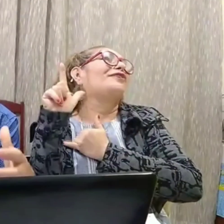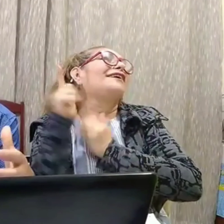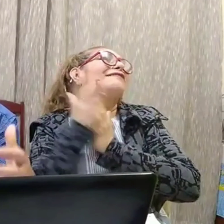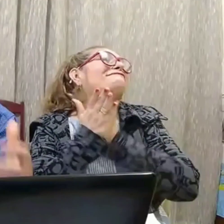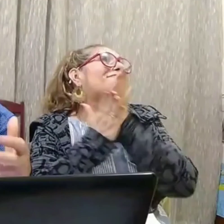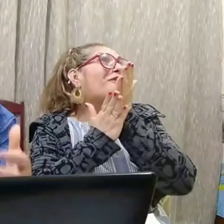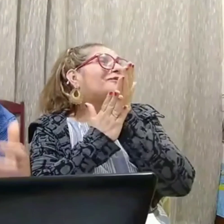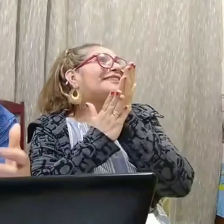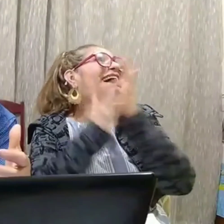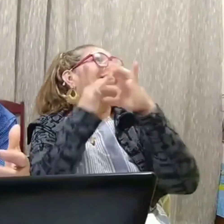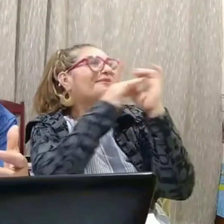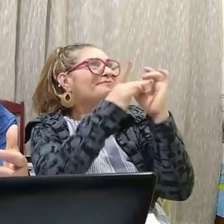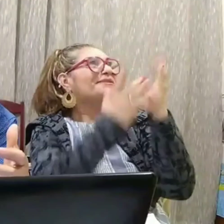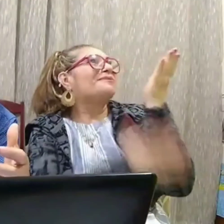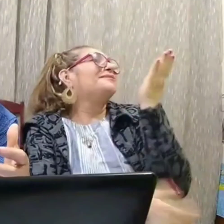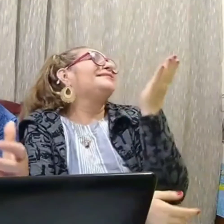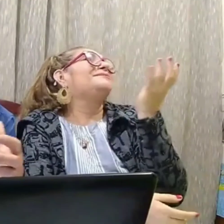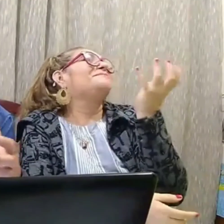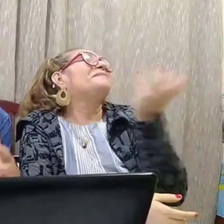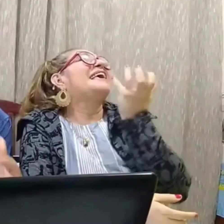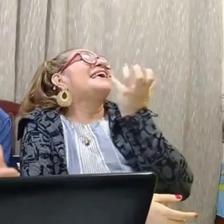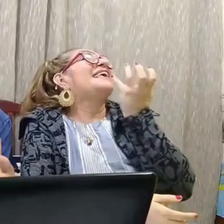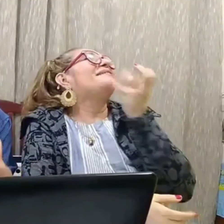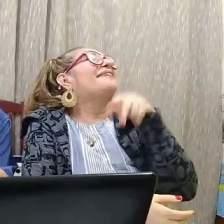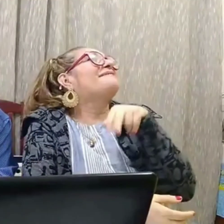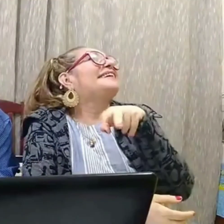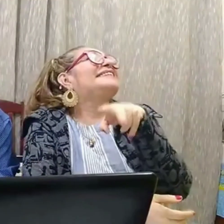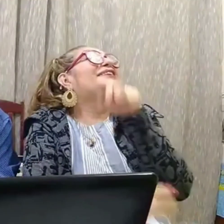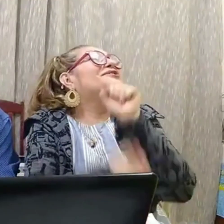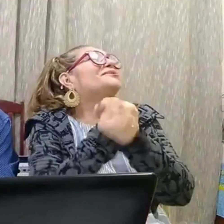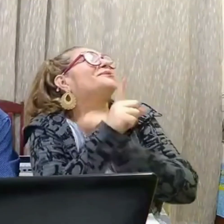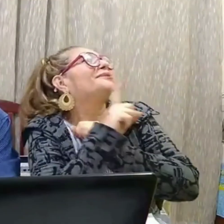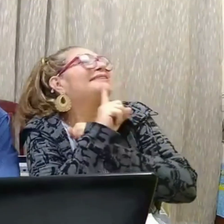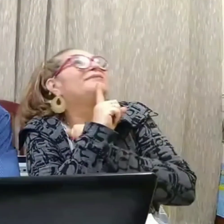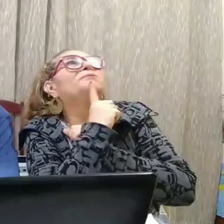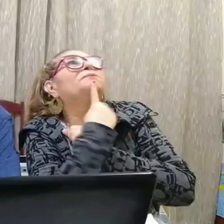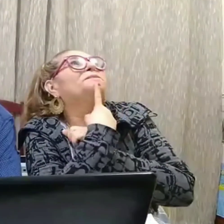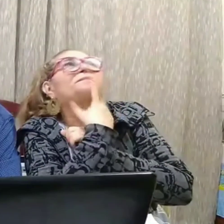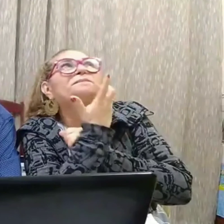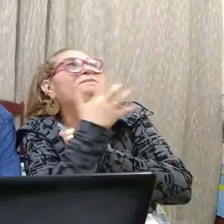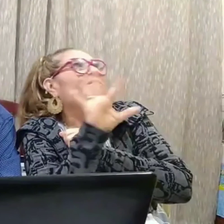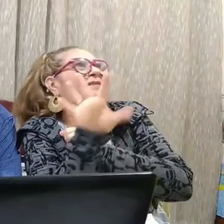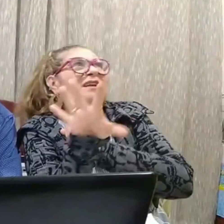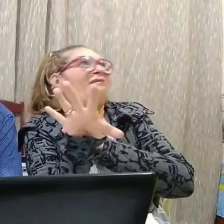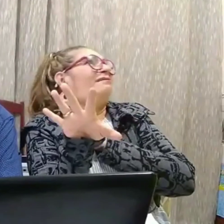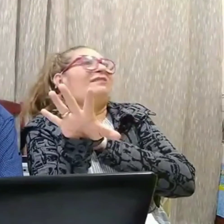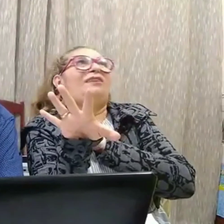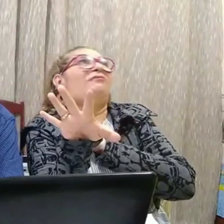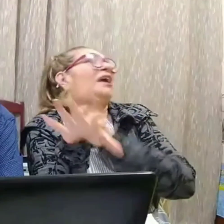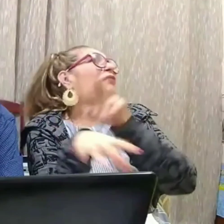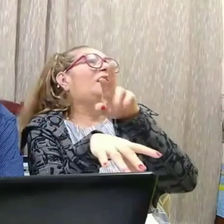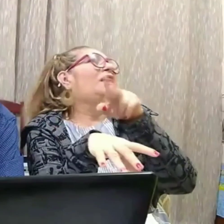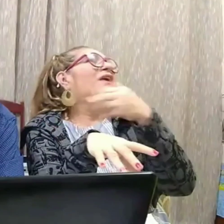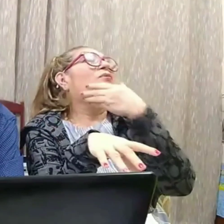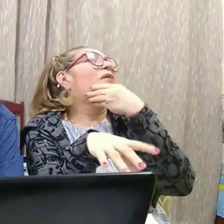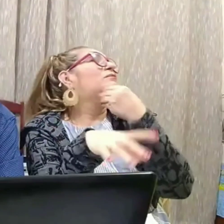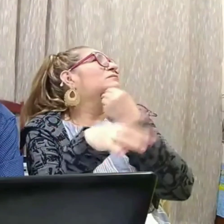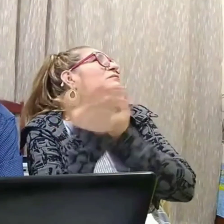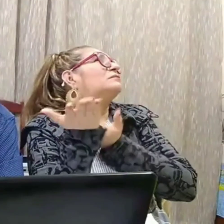ter comunhão contigo. Eu quero voltar a andar nos teus caminhos. Eu não quero passar pela situação